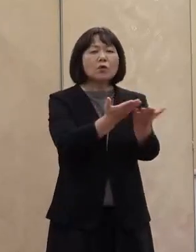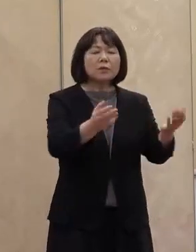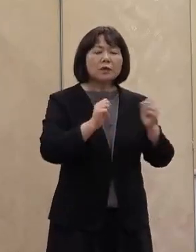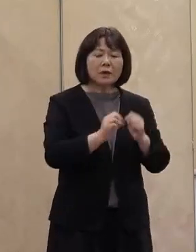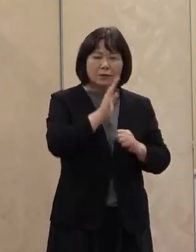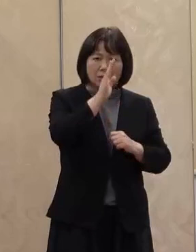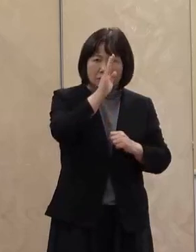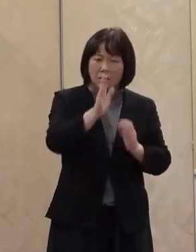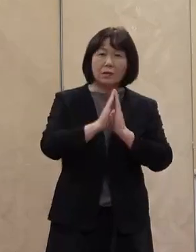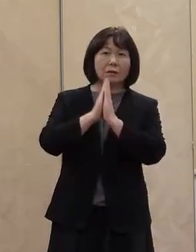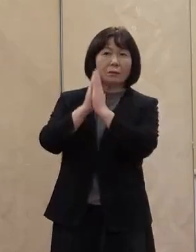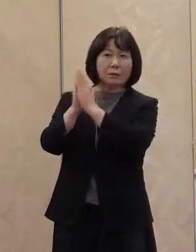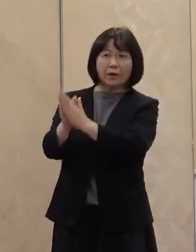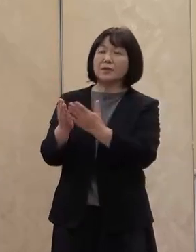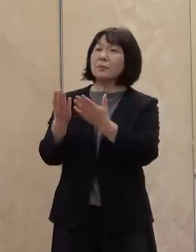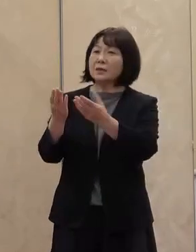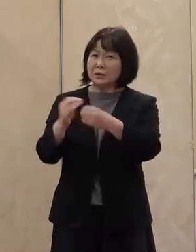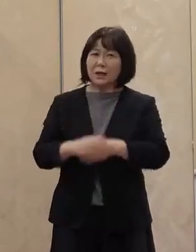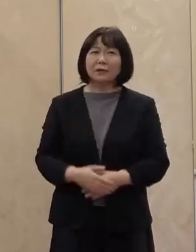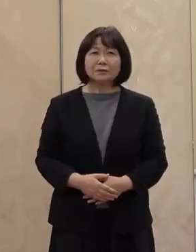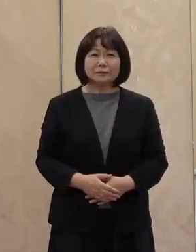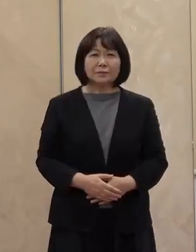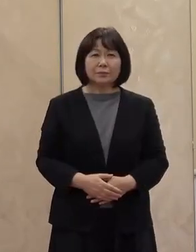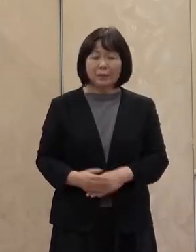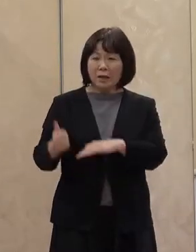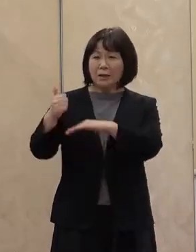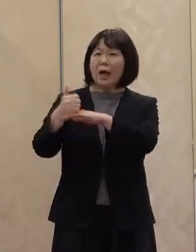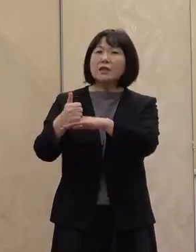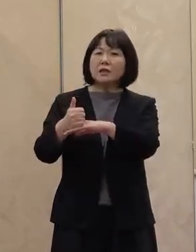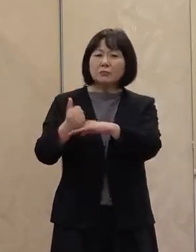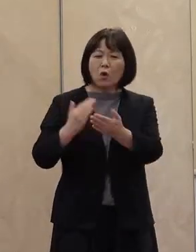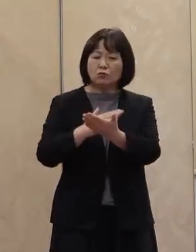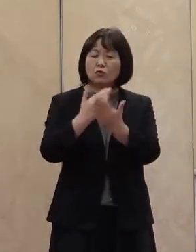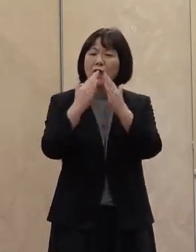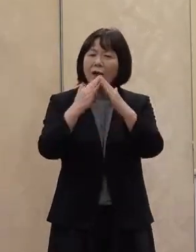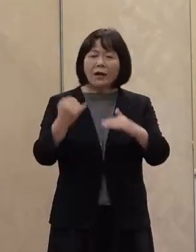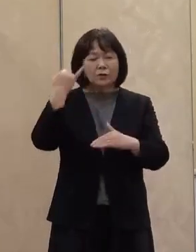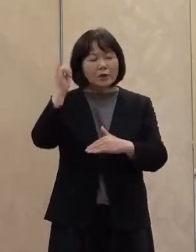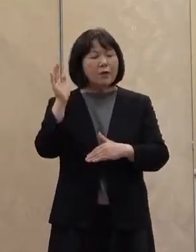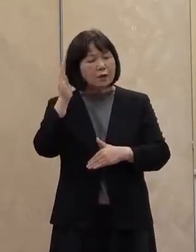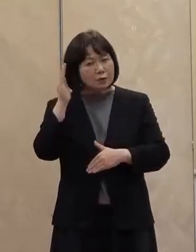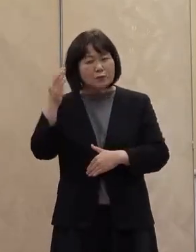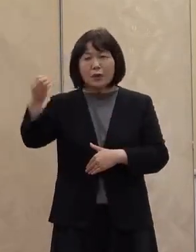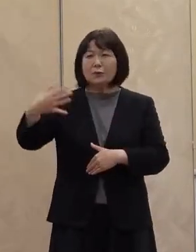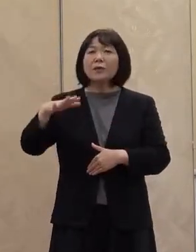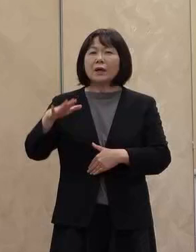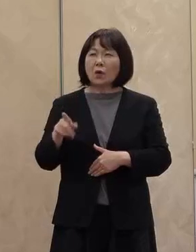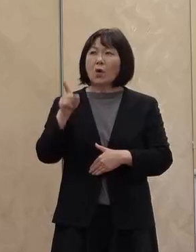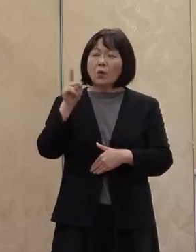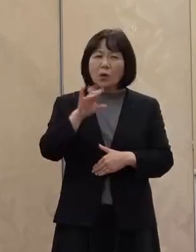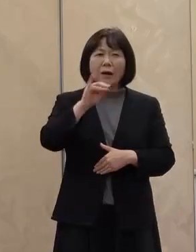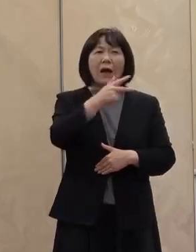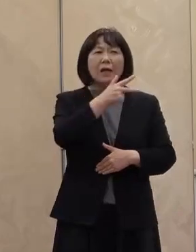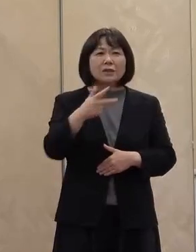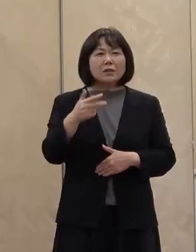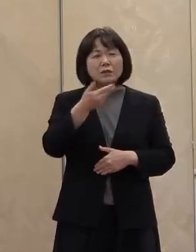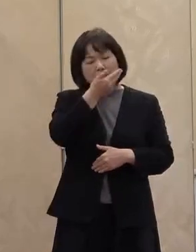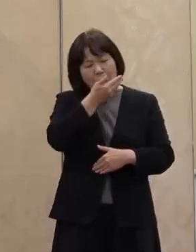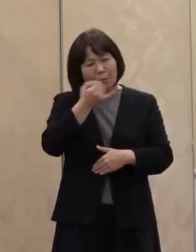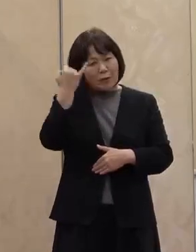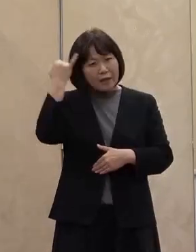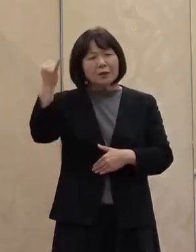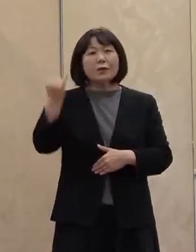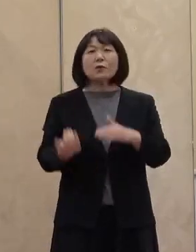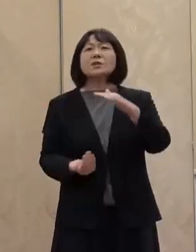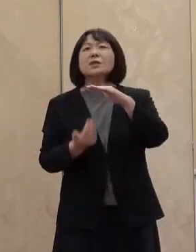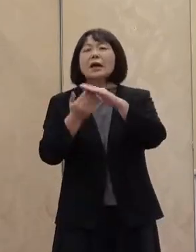ふうにお願いをしました。江藤大臣も、まあ、分科会の意見を聞くというふうにおっしゃってましたが、これは知事の、貴重な意見として